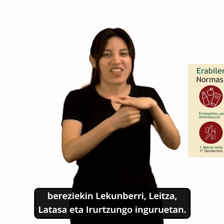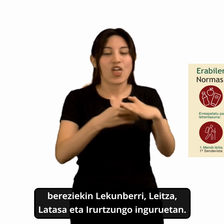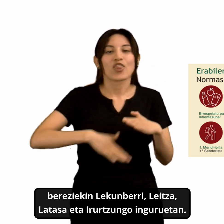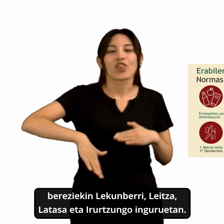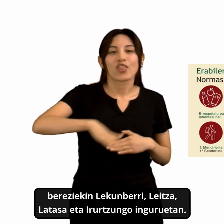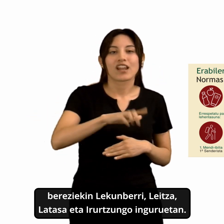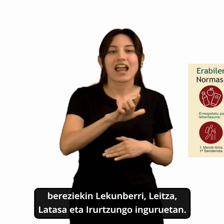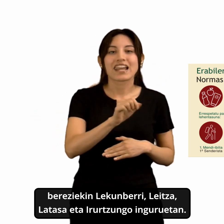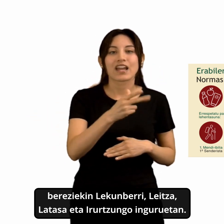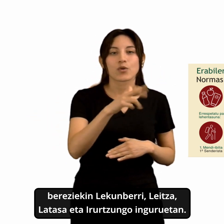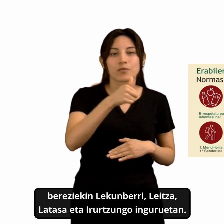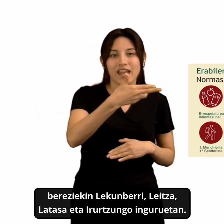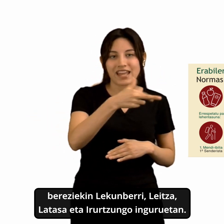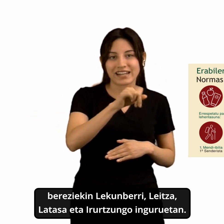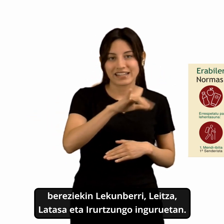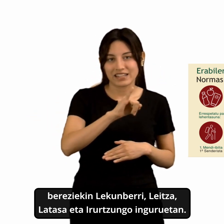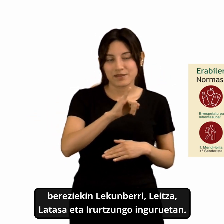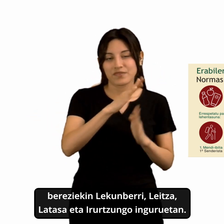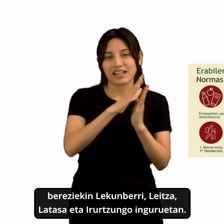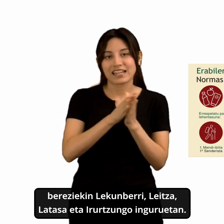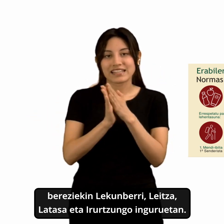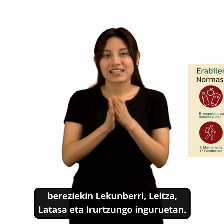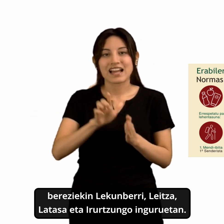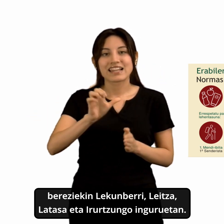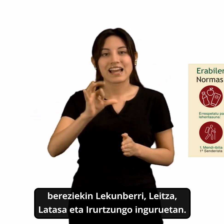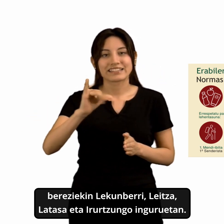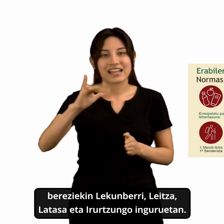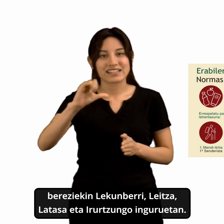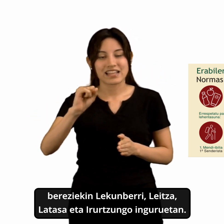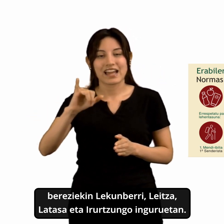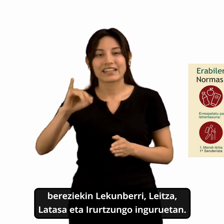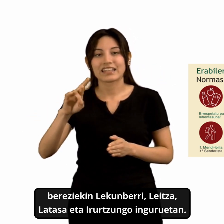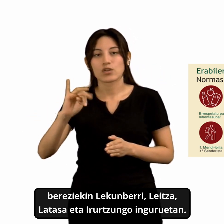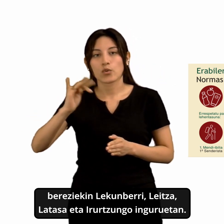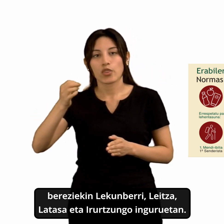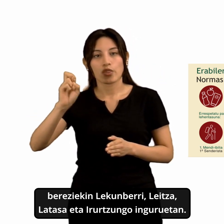Lekunberri, Leitza, Latasa eta Irurtzungo inguruetan.